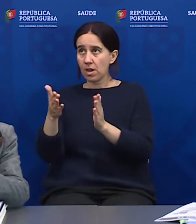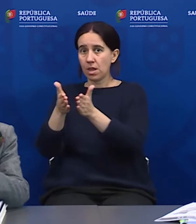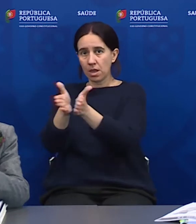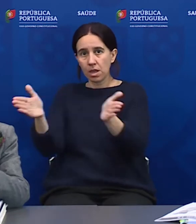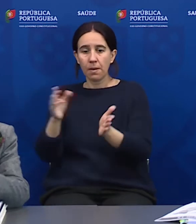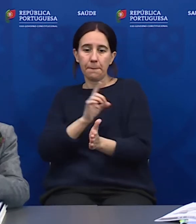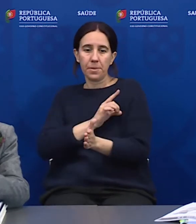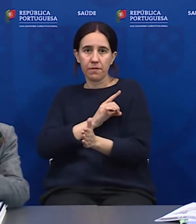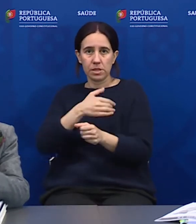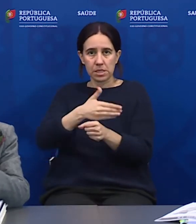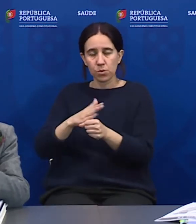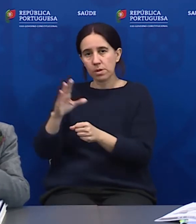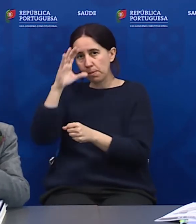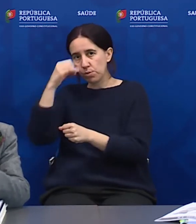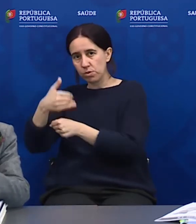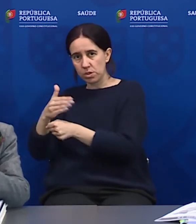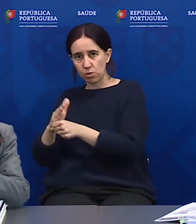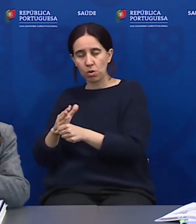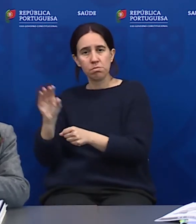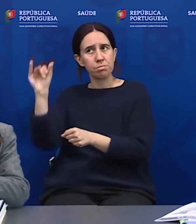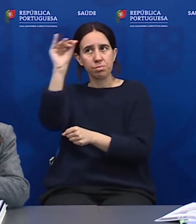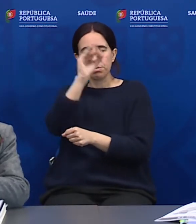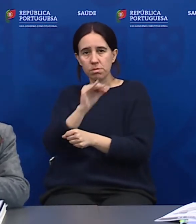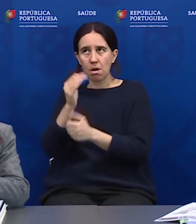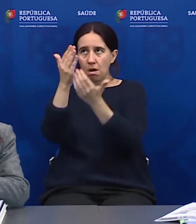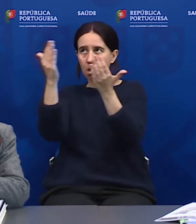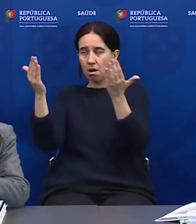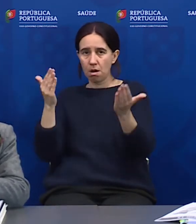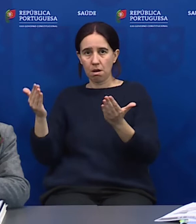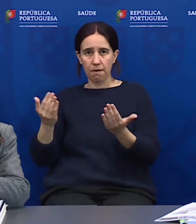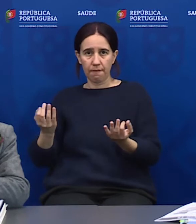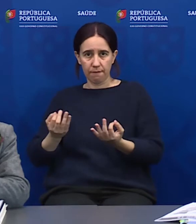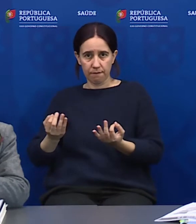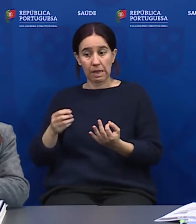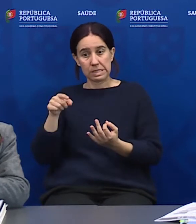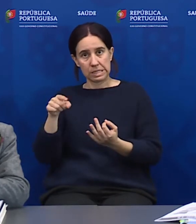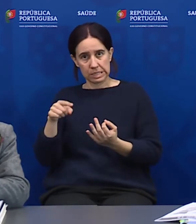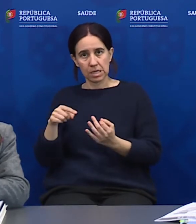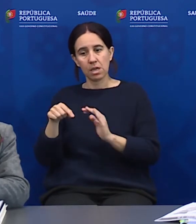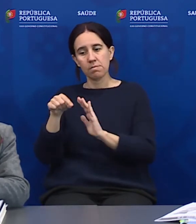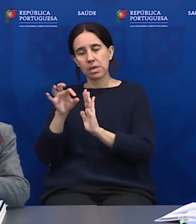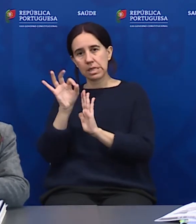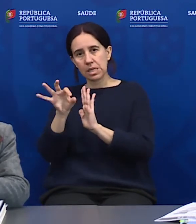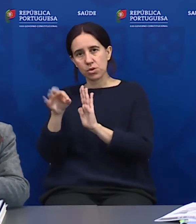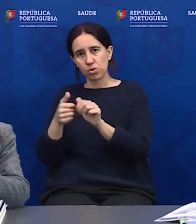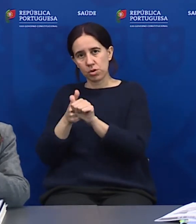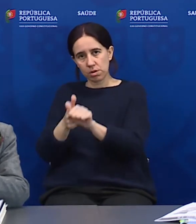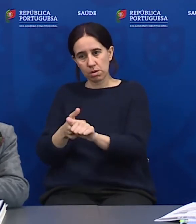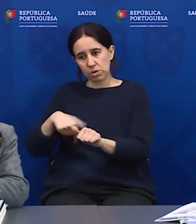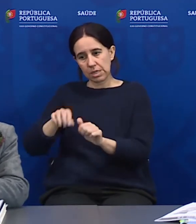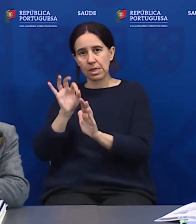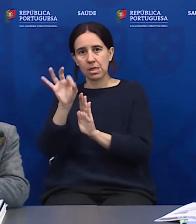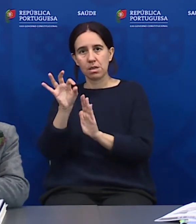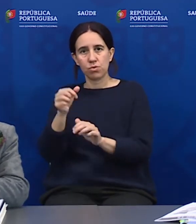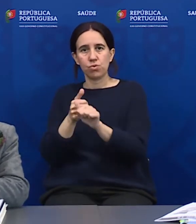setor privado e ao setor público, onde quer que essa capacidade esteja instalada. São essas as indicações que temos e são essas as